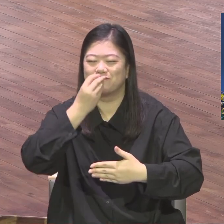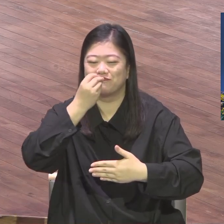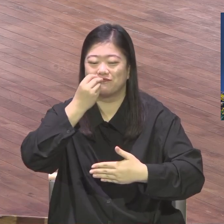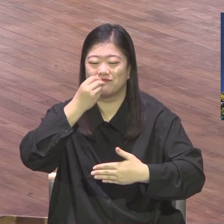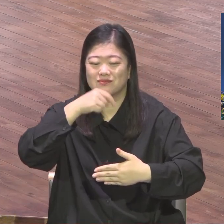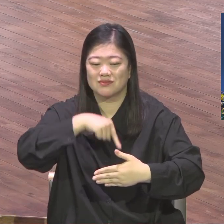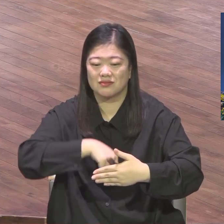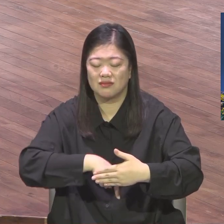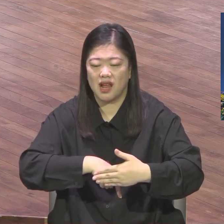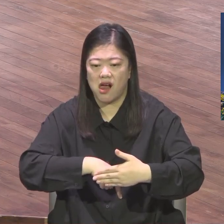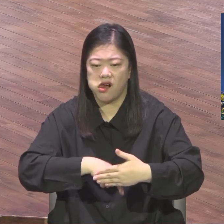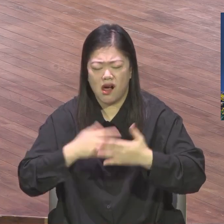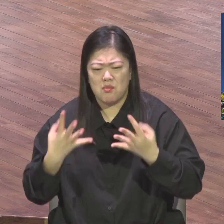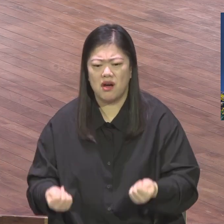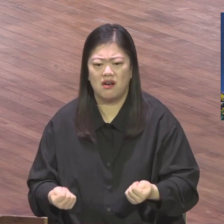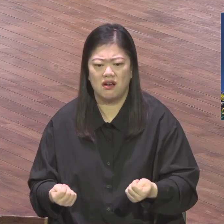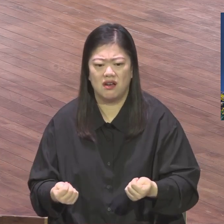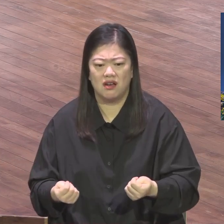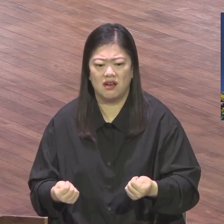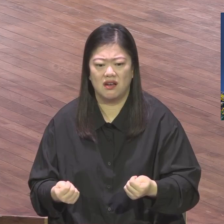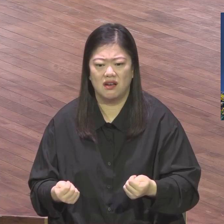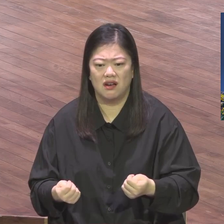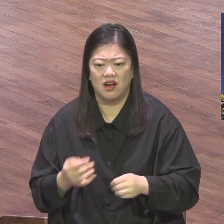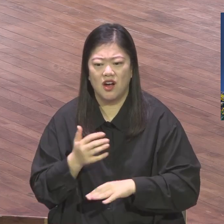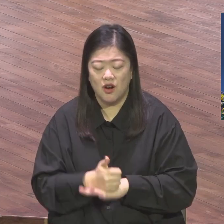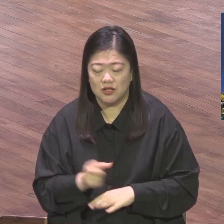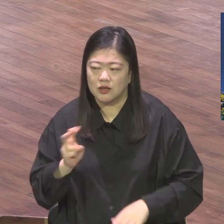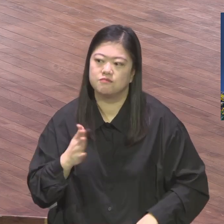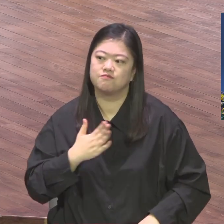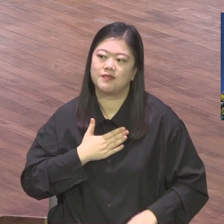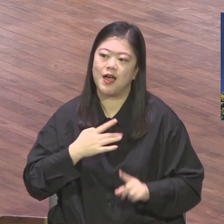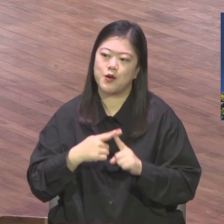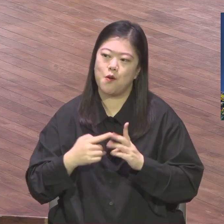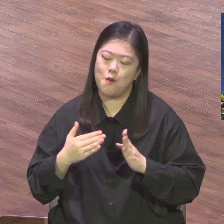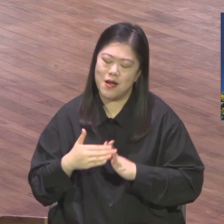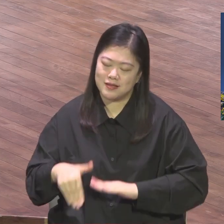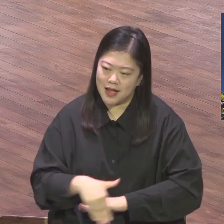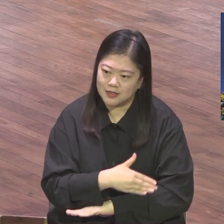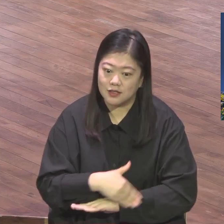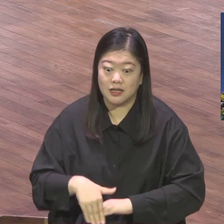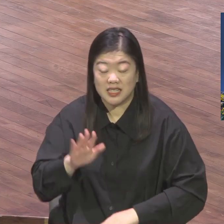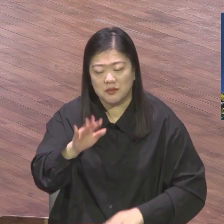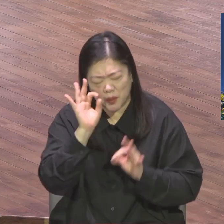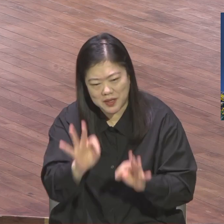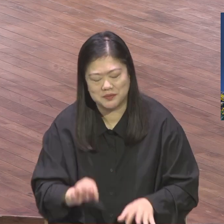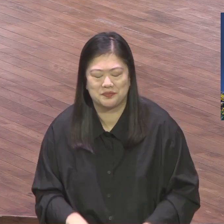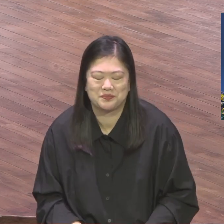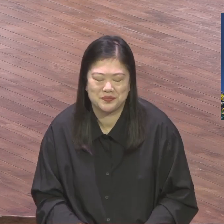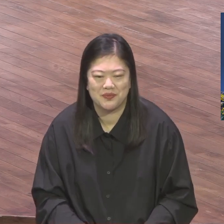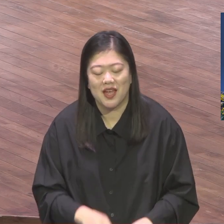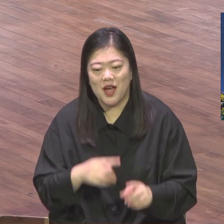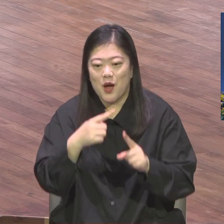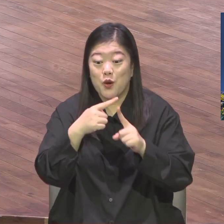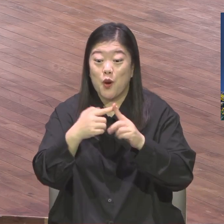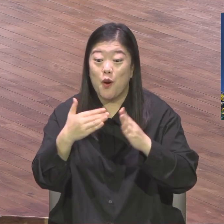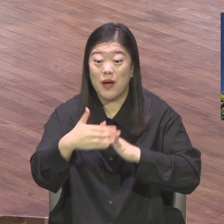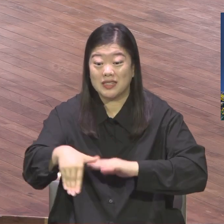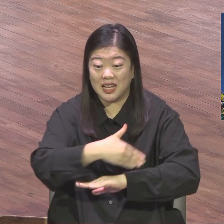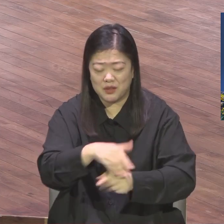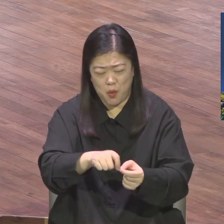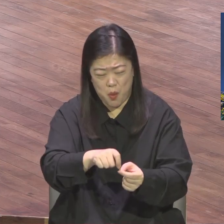그 불신자 그러잖아요. 참 말은 잘하네 교회 다니니까. 말은 잘합니다. 아무 삶의